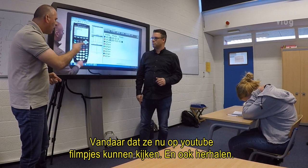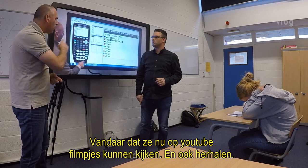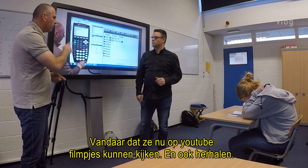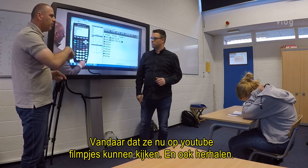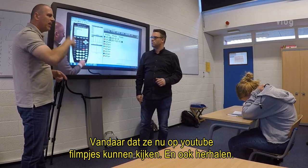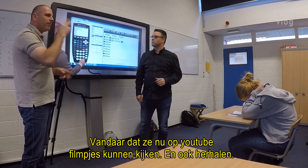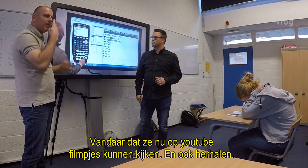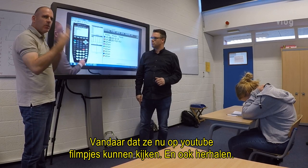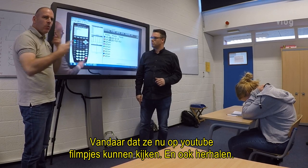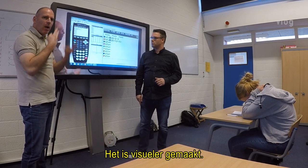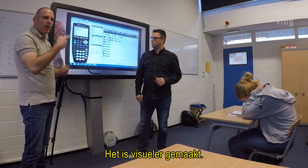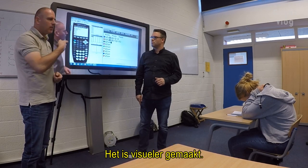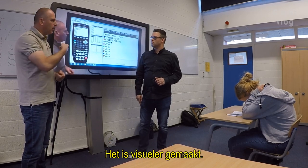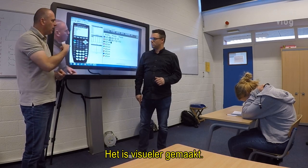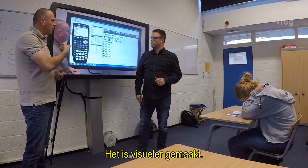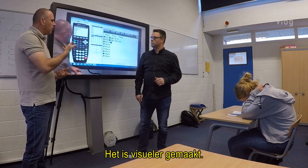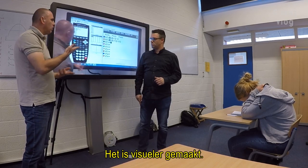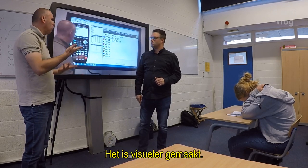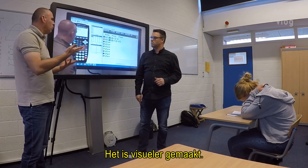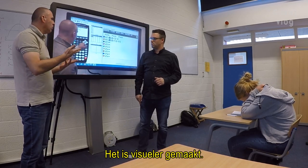ook de herhaling, het is visueler gemaakt.